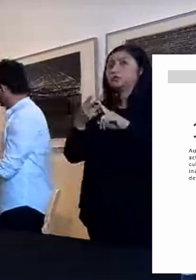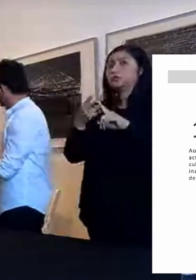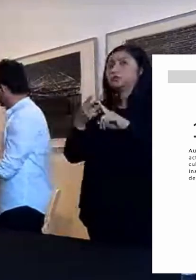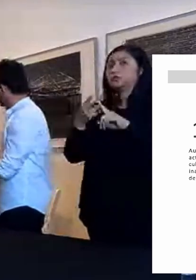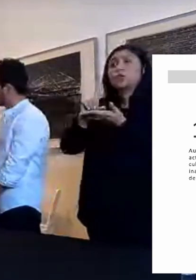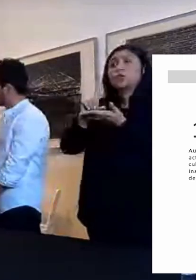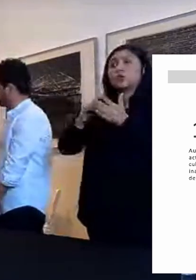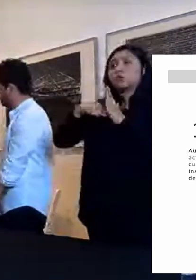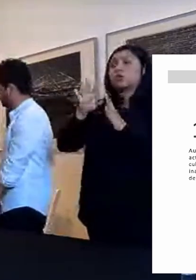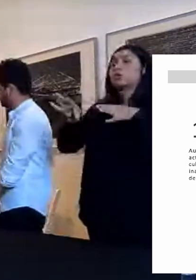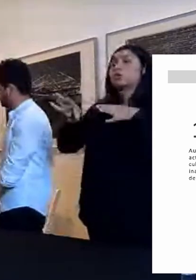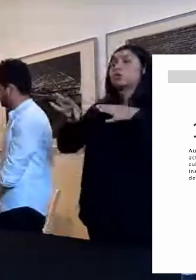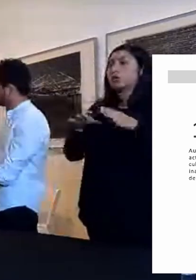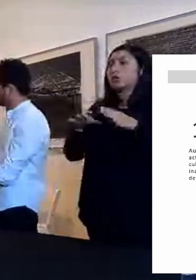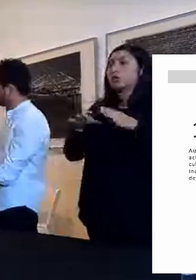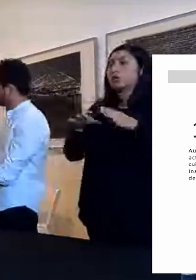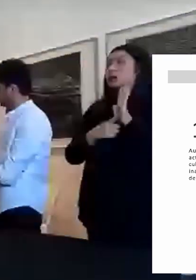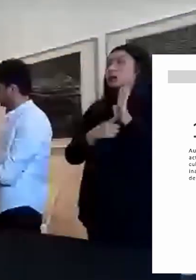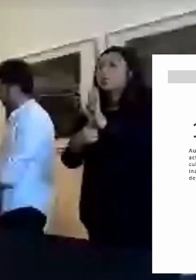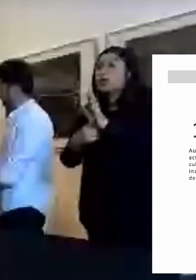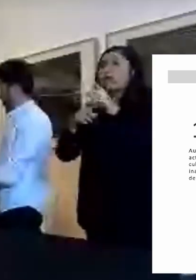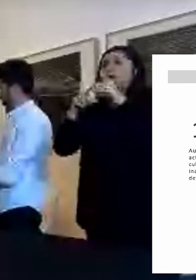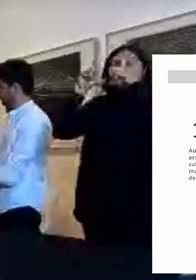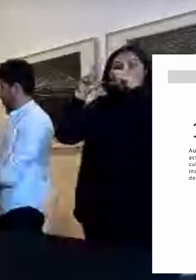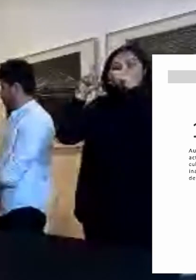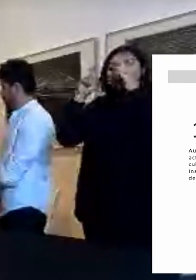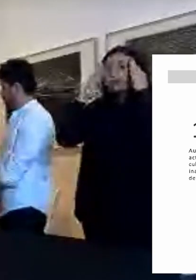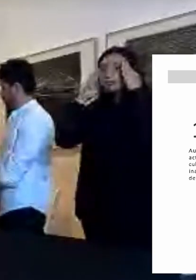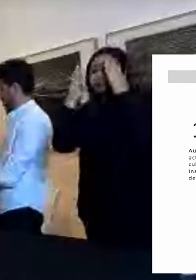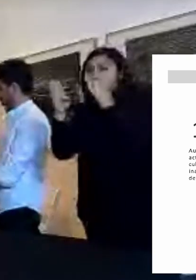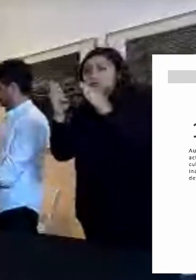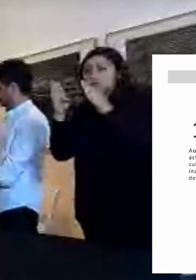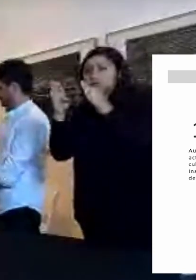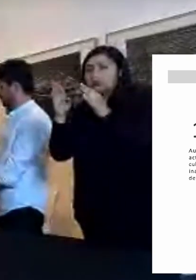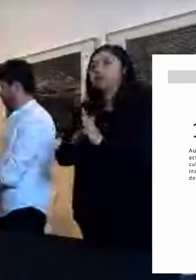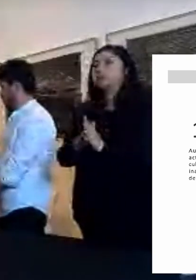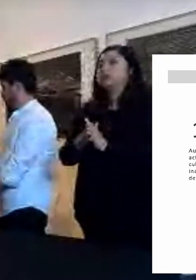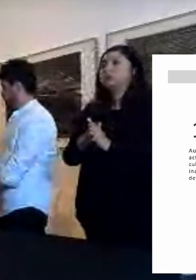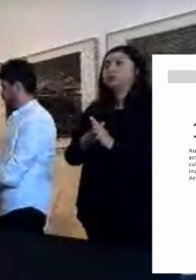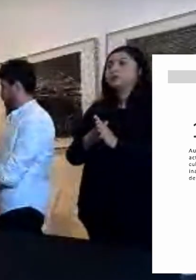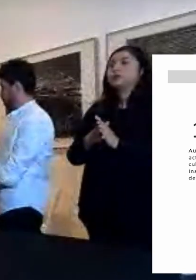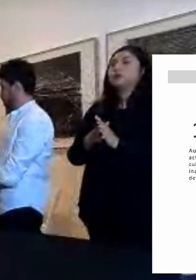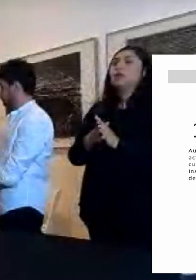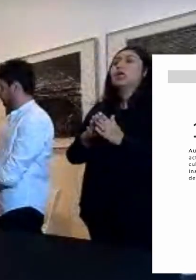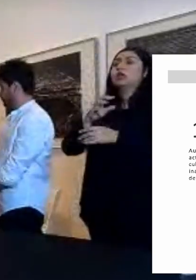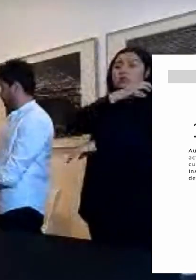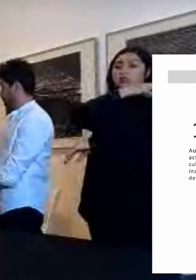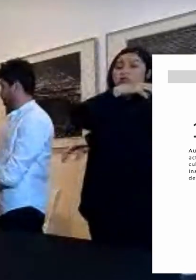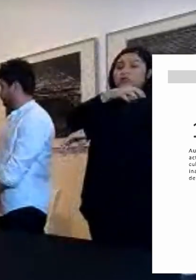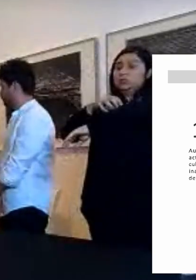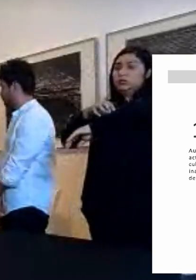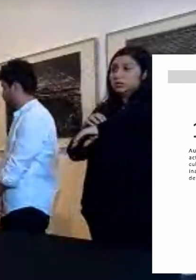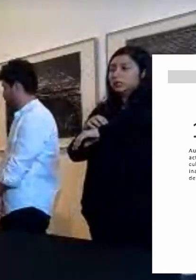un lugar con mayor cantidad y variedad de actividades realizadas en torno a la fotografía, en su mes en todo Chile, inauguración, charla,